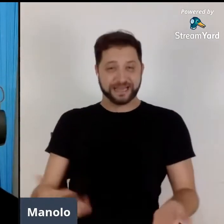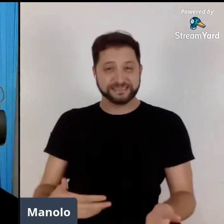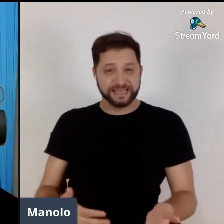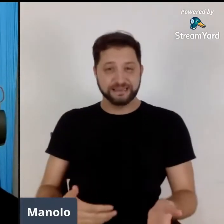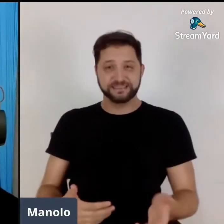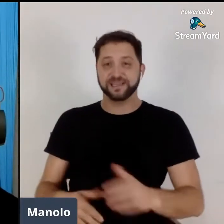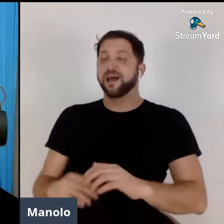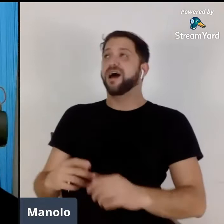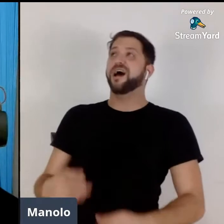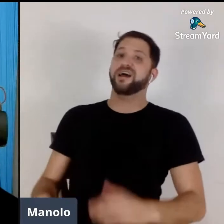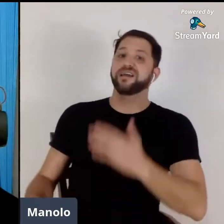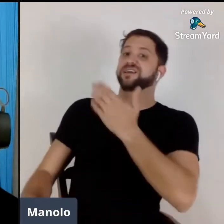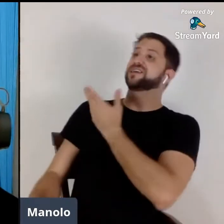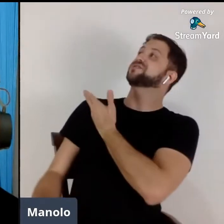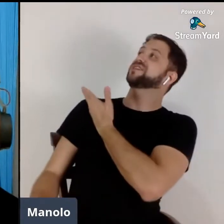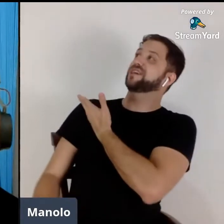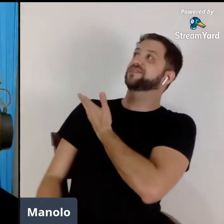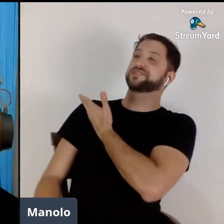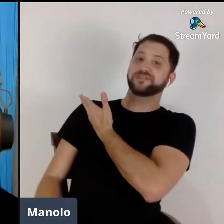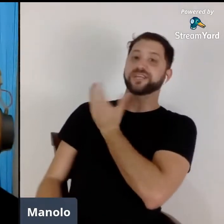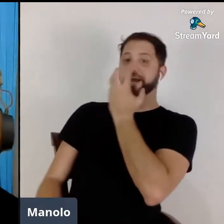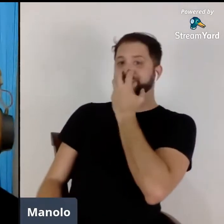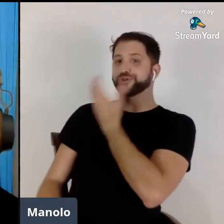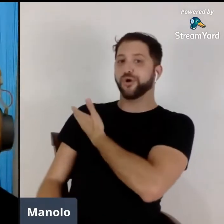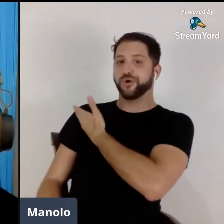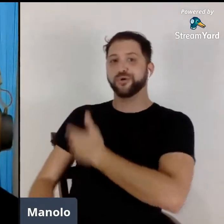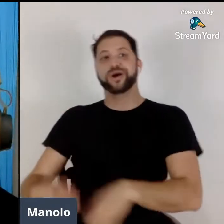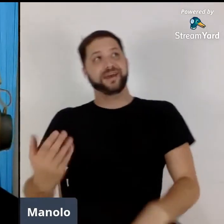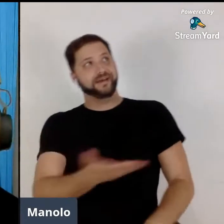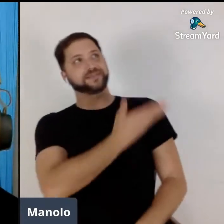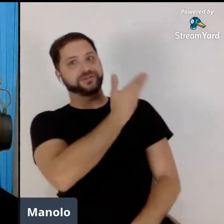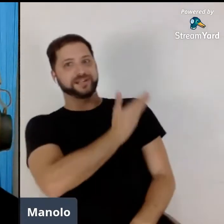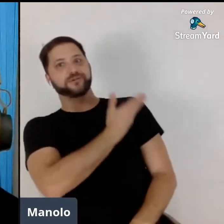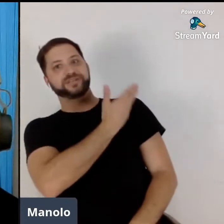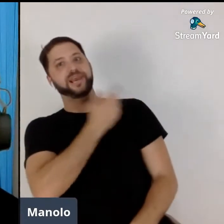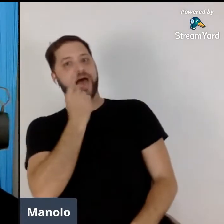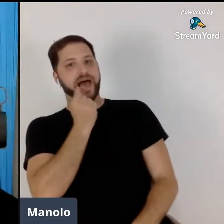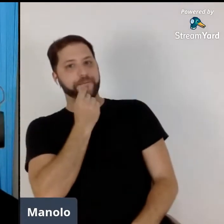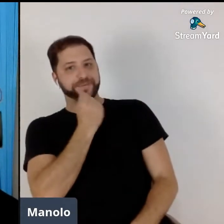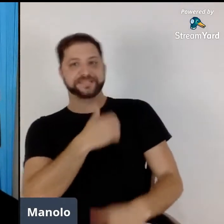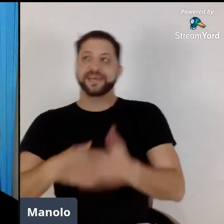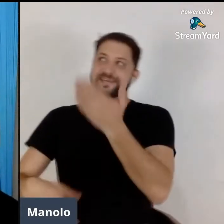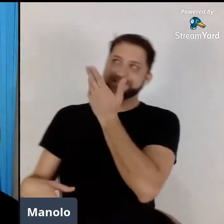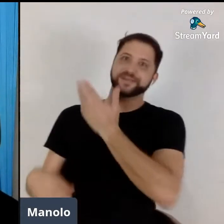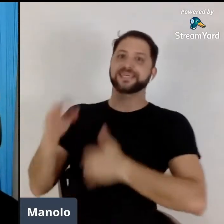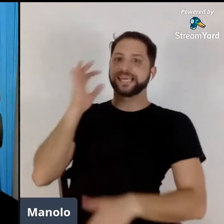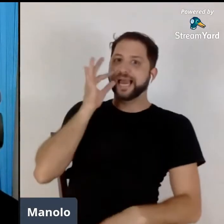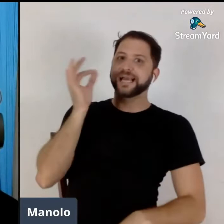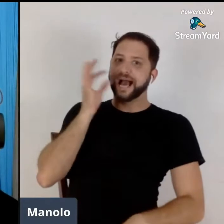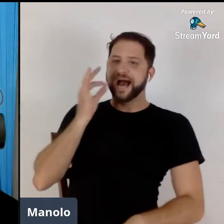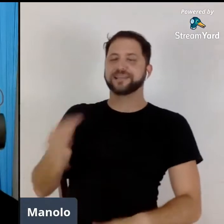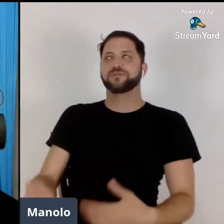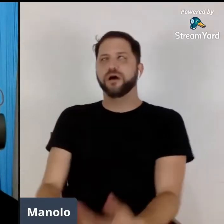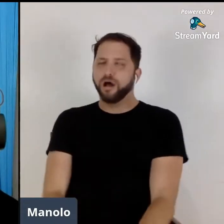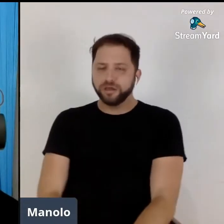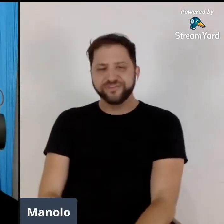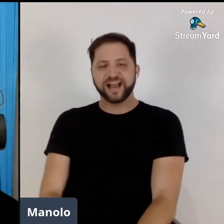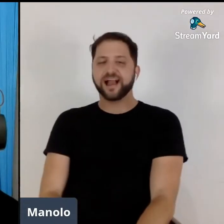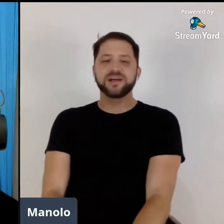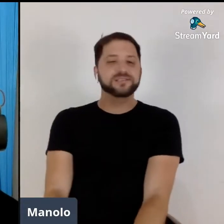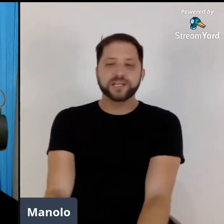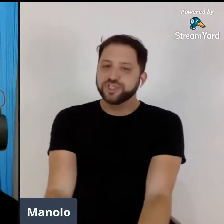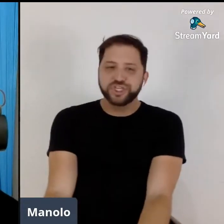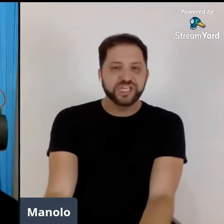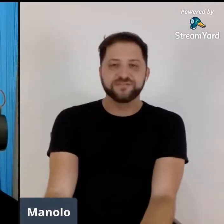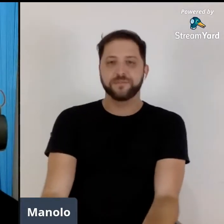aquela coisa maçante, ah, isso aqui é sinal de cachorro, esse é o sinal de lápis, isso aqui é gato, ah,